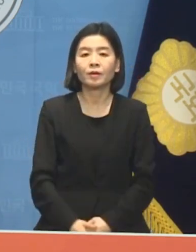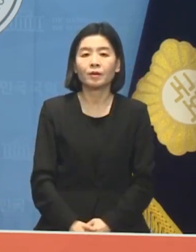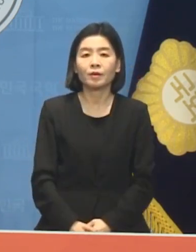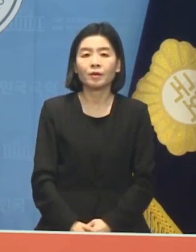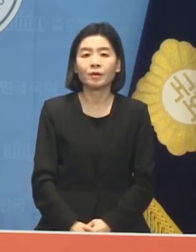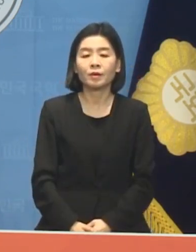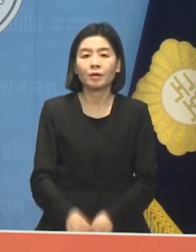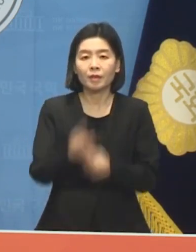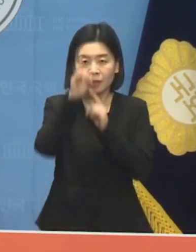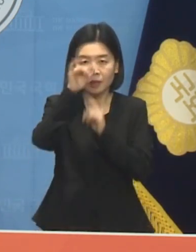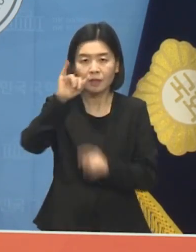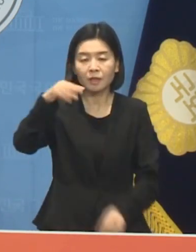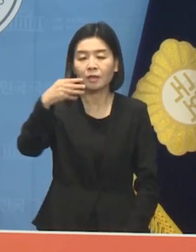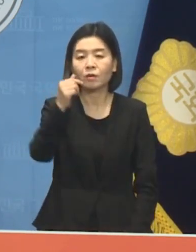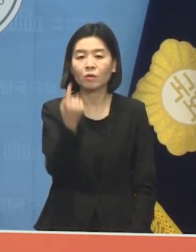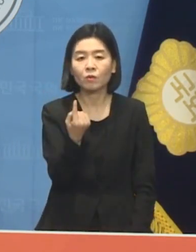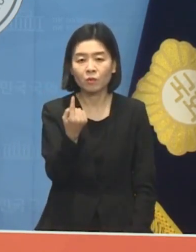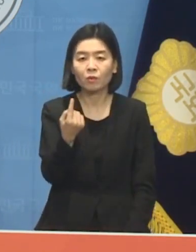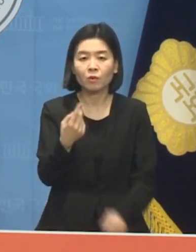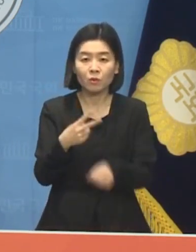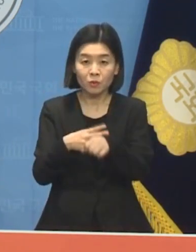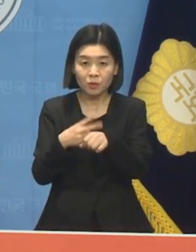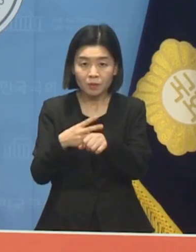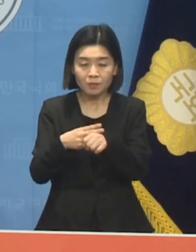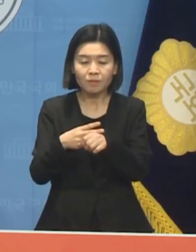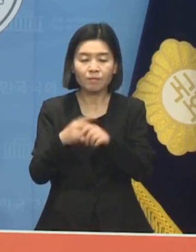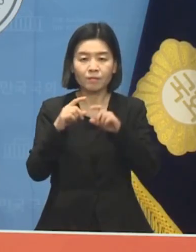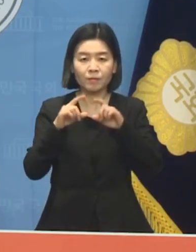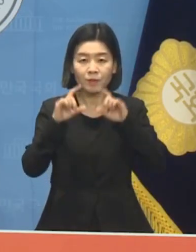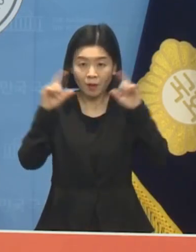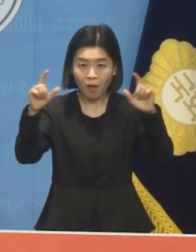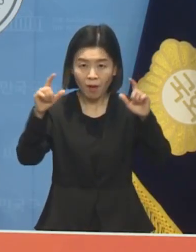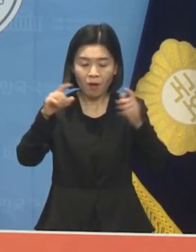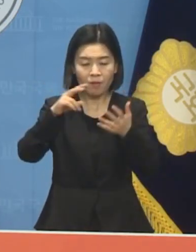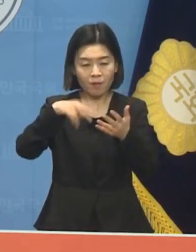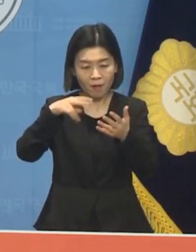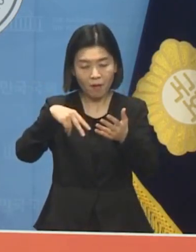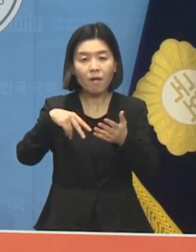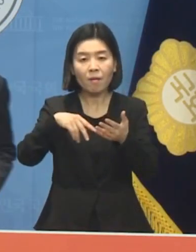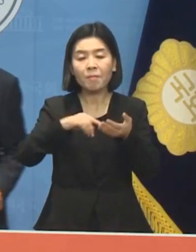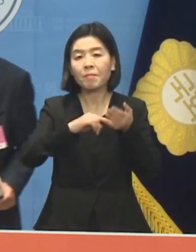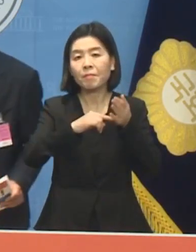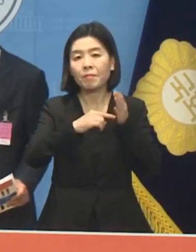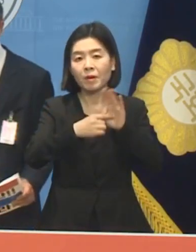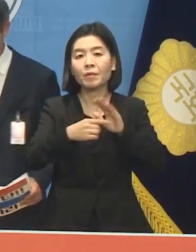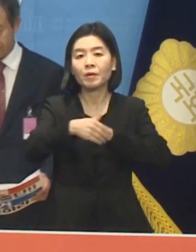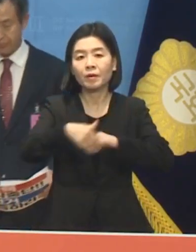이로 교수님께서 시국 선언문을 발표해 주시겠습니다.